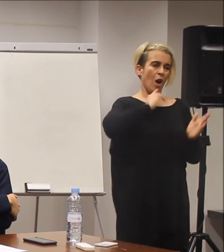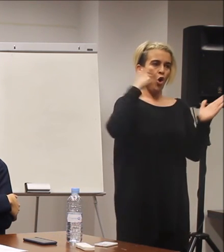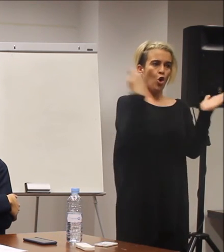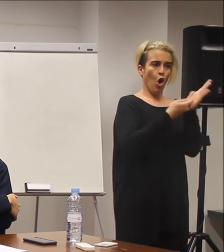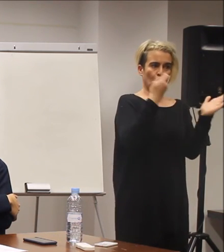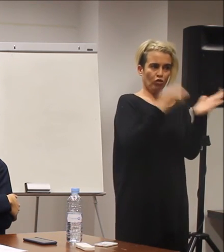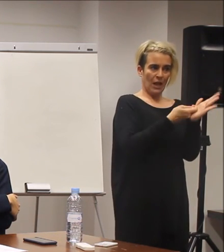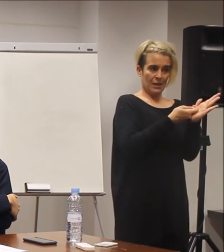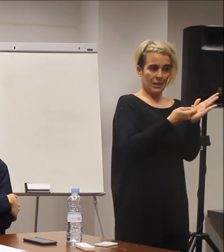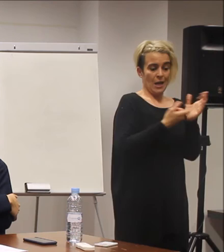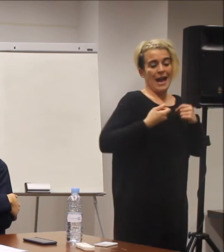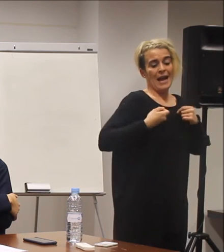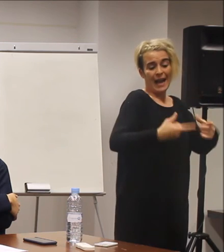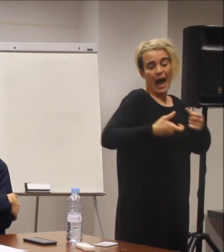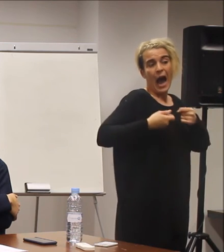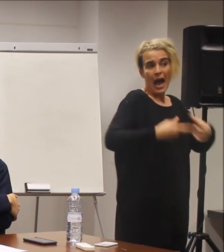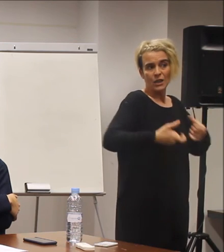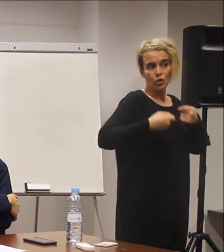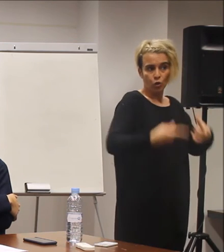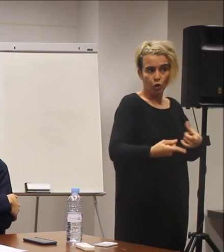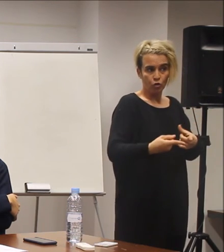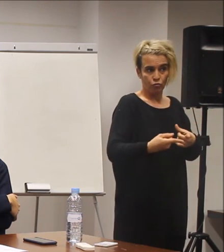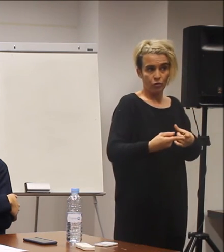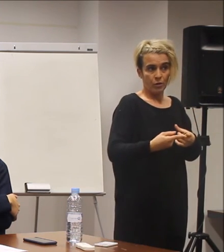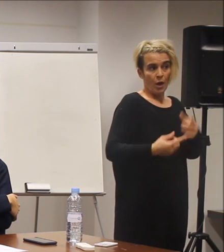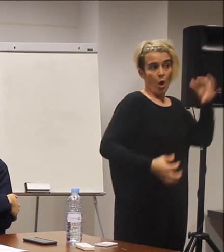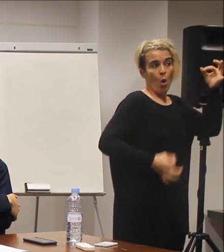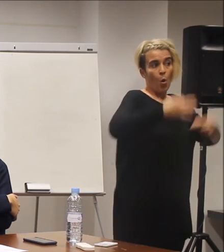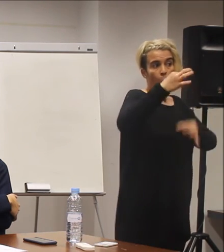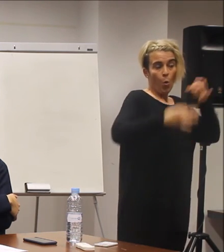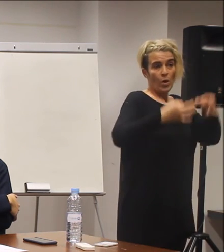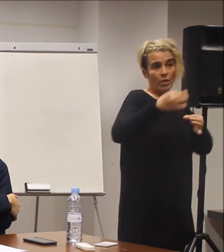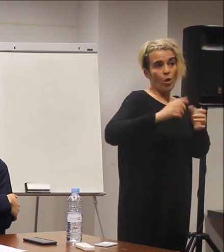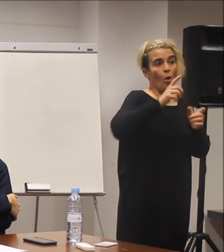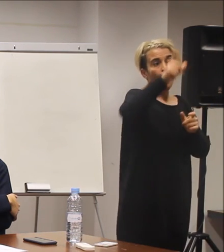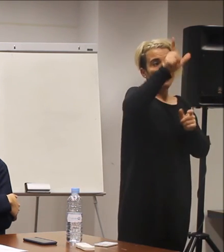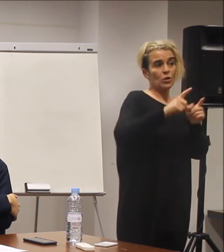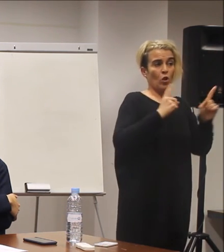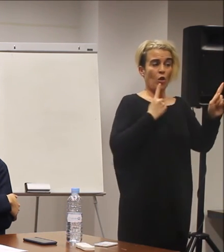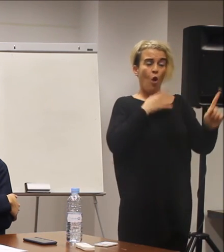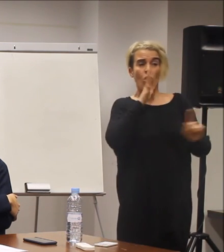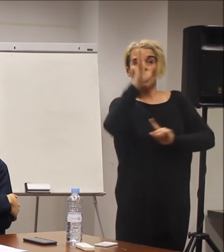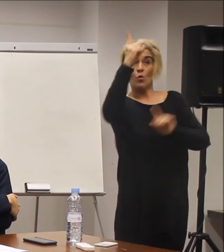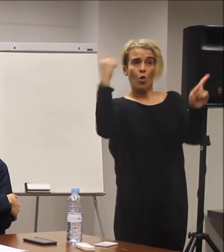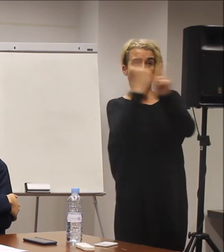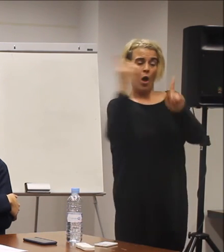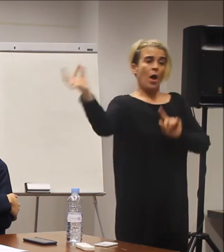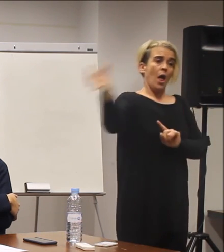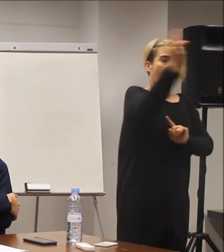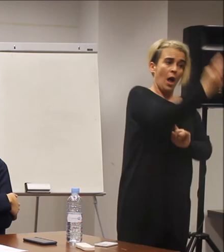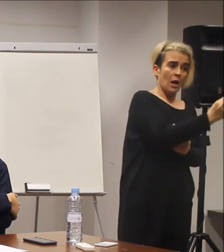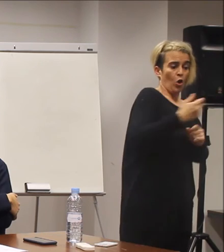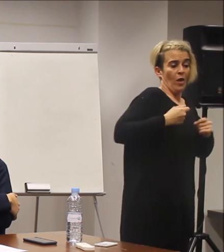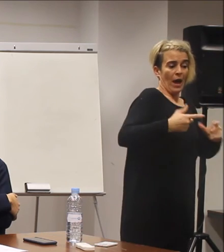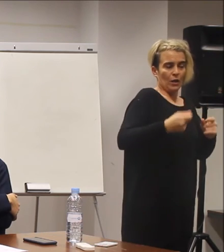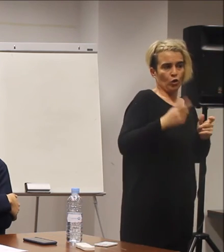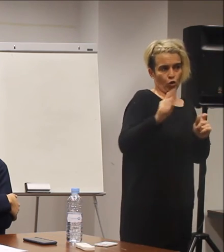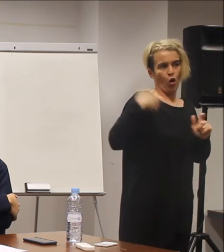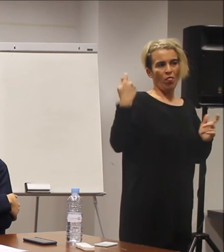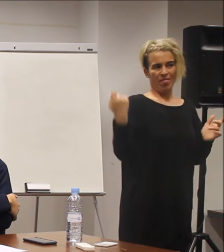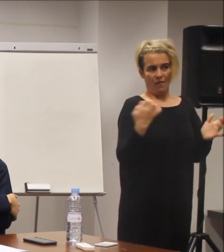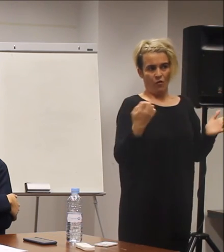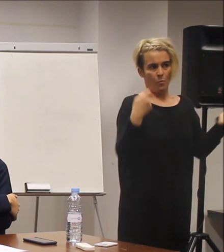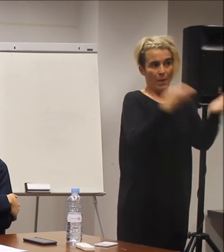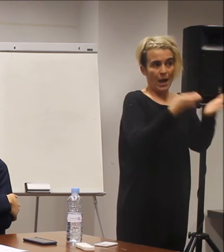pagar los gastos que le ha ocasionado a la parte contraria tener que asistir a juicio. Nosotros nos estamos encontrando con que